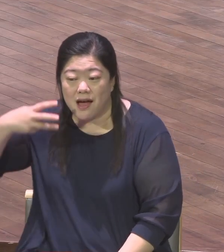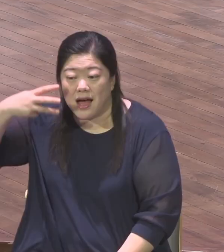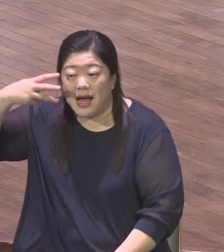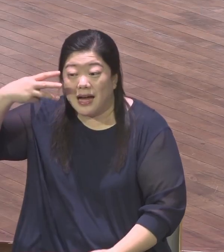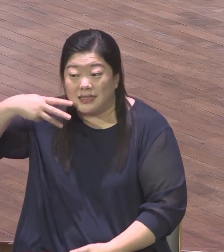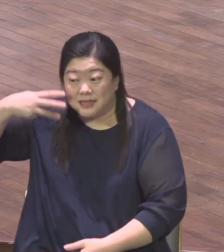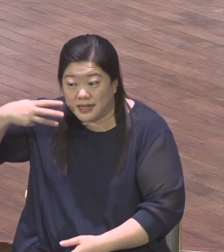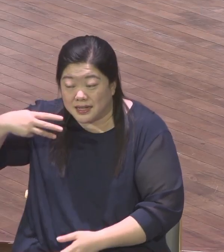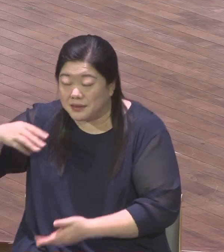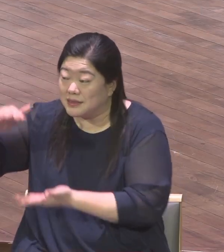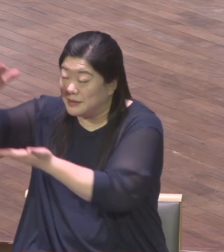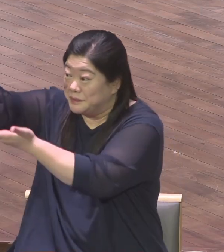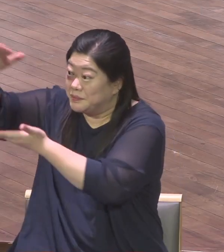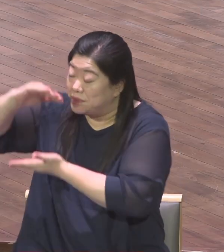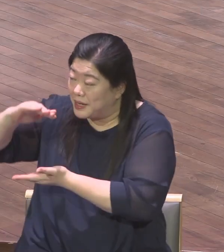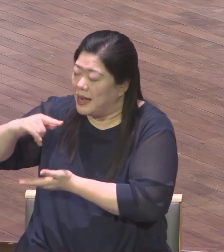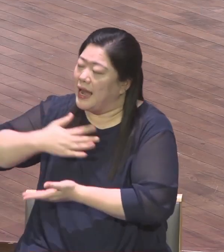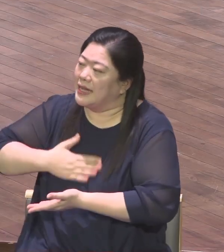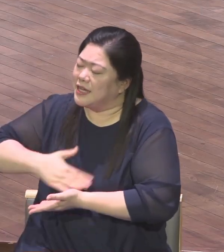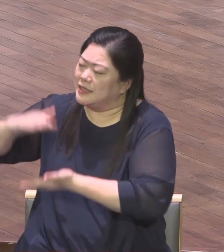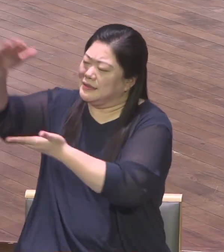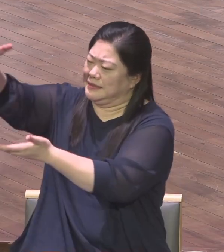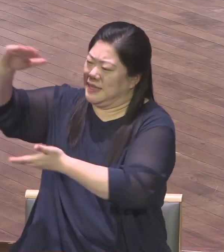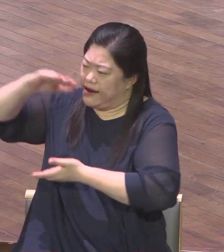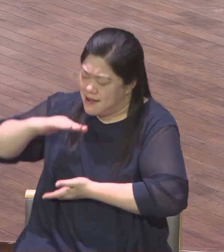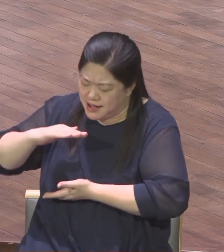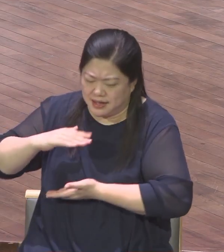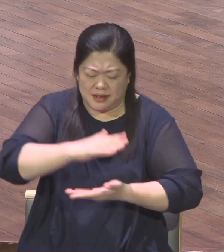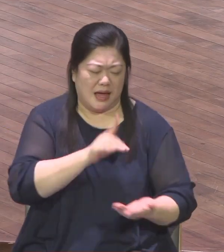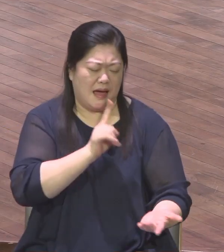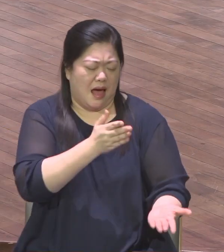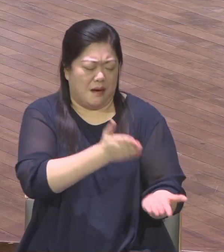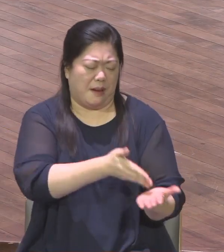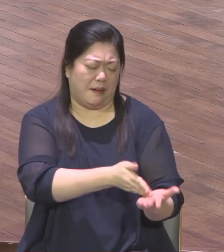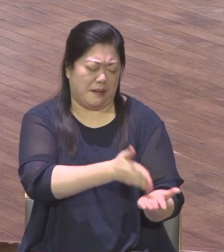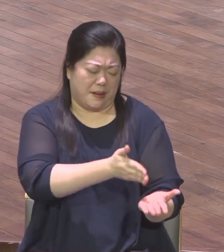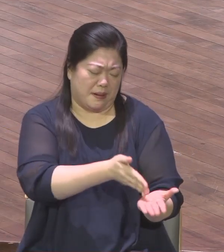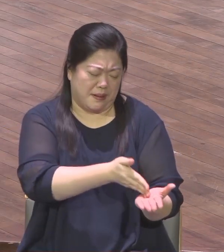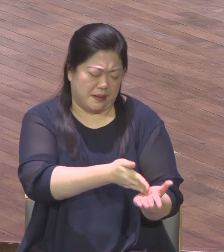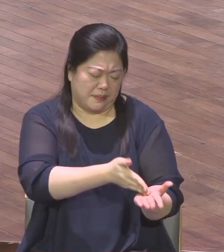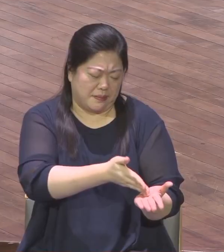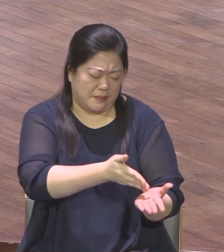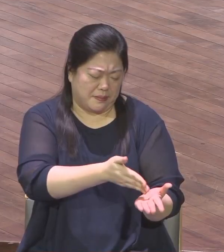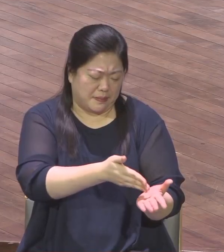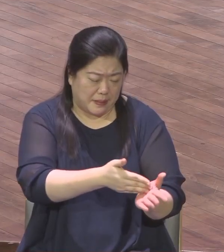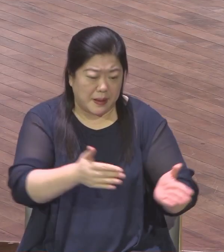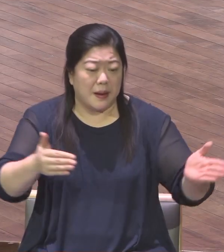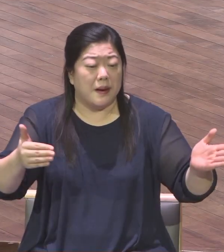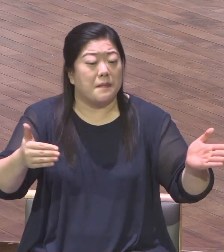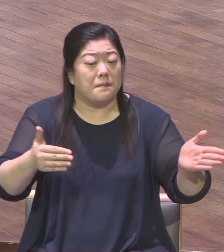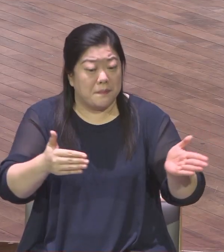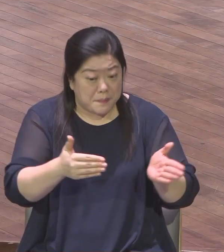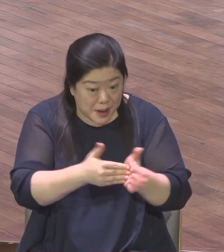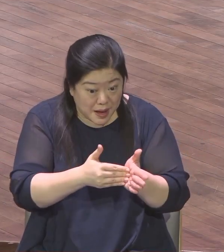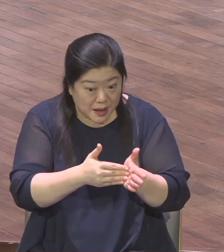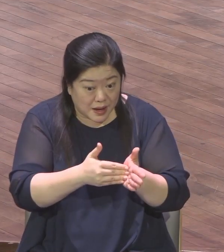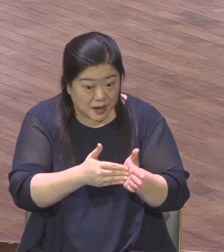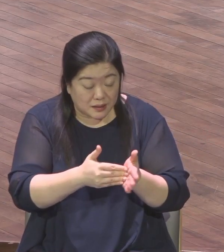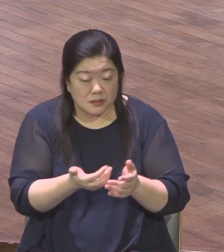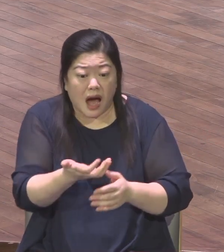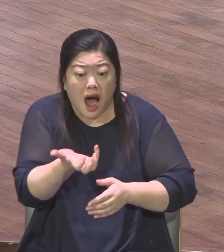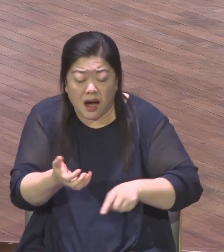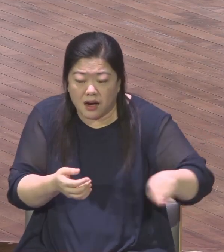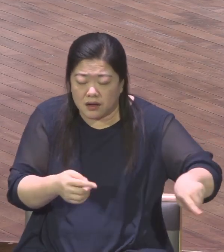주신 말씀을 다 마치니까 이들은 이전에 하나님의 말씀에 절대